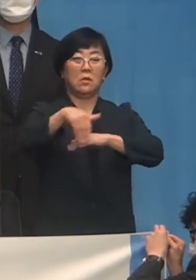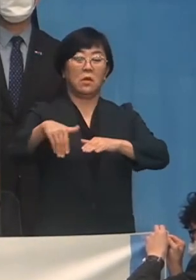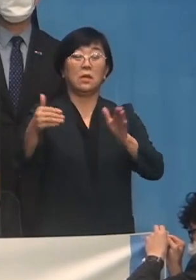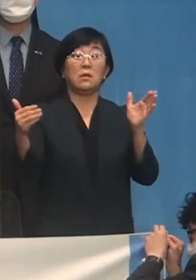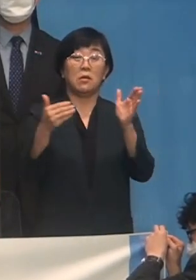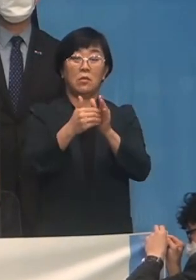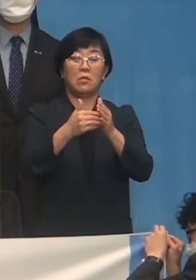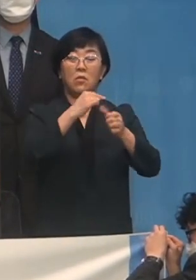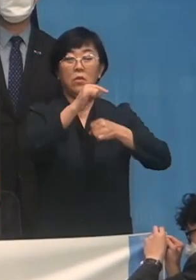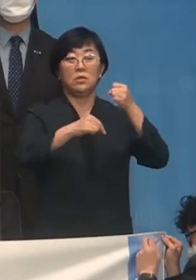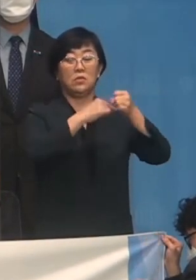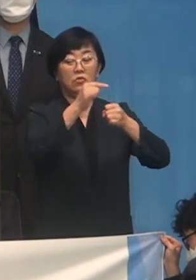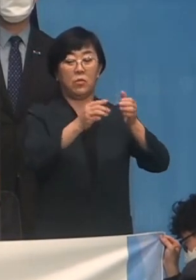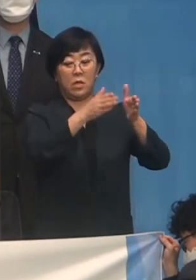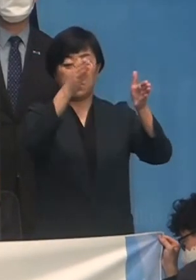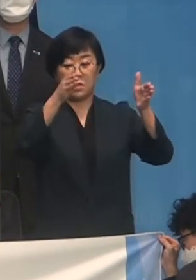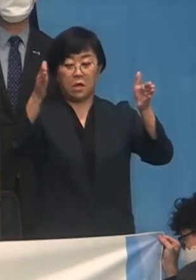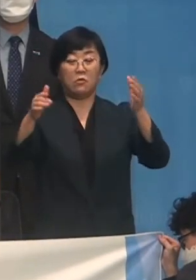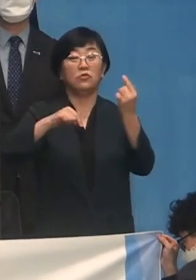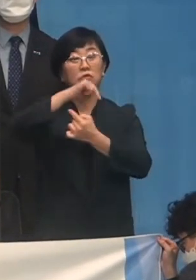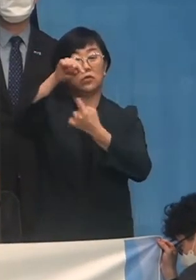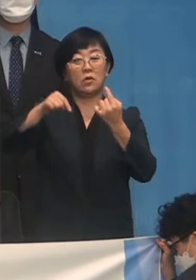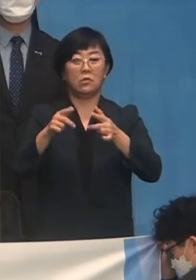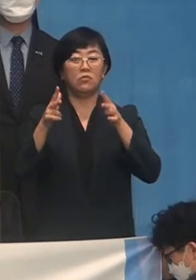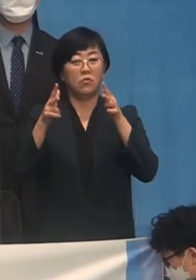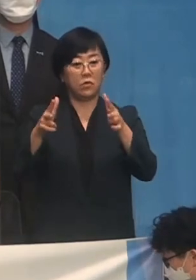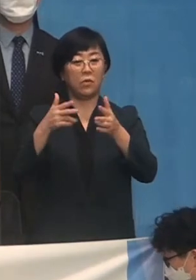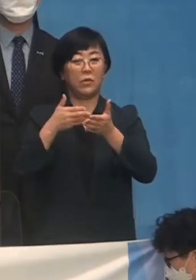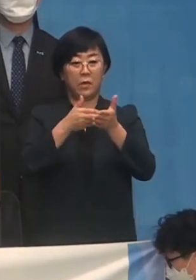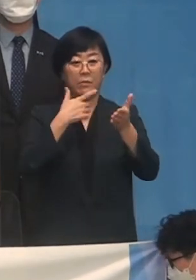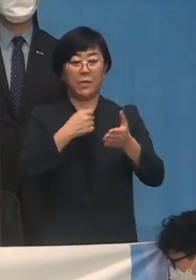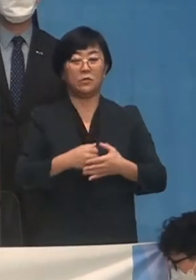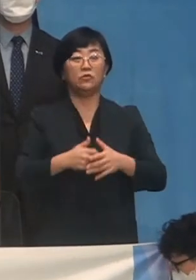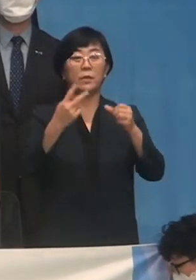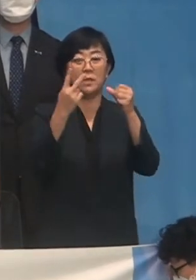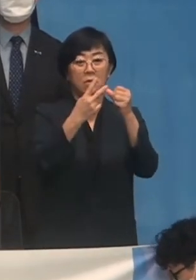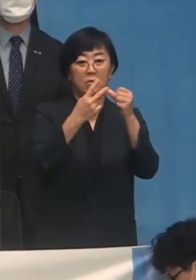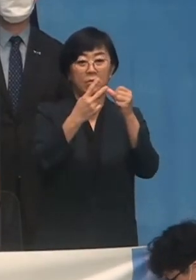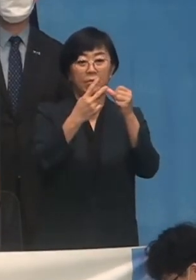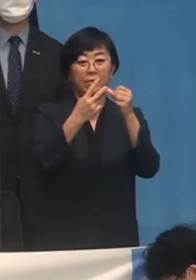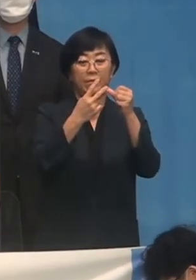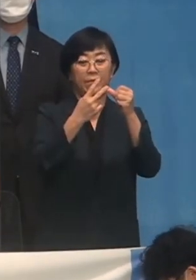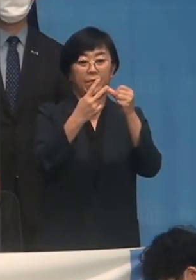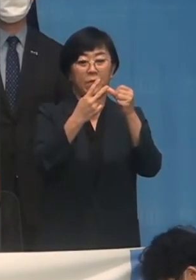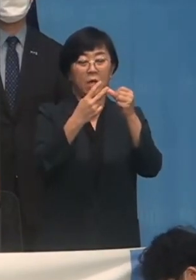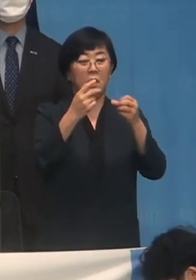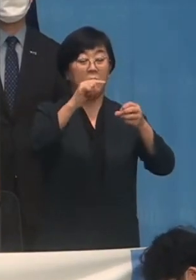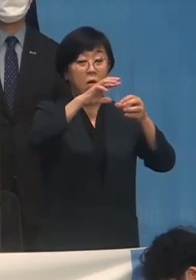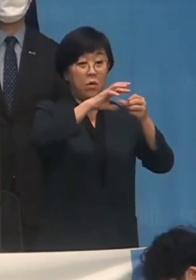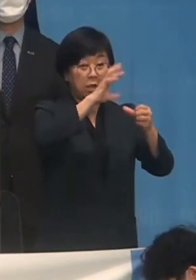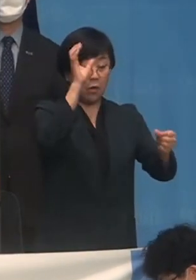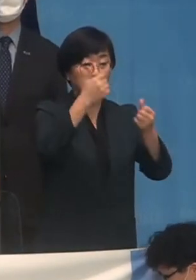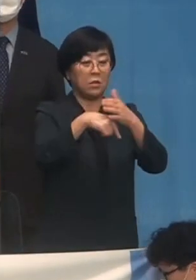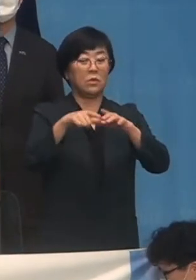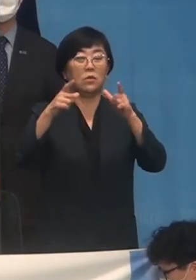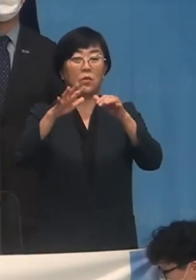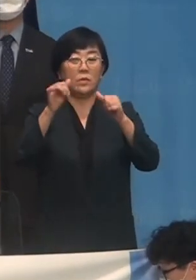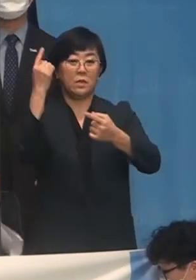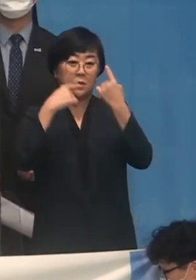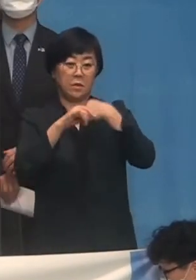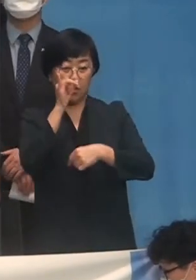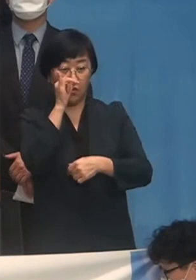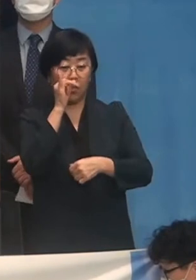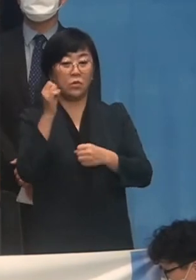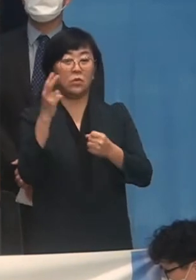예정인 원전의 수명 연장 운영을 강력히 요구합니다. 둘째, 탈원전 정책으로 도민들이 상처를